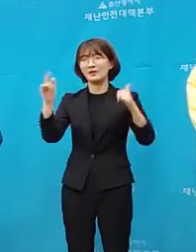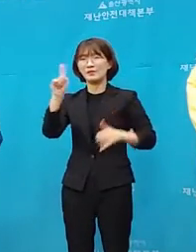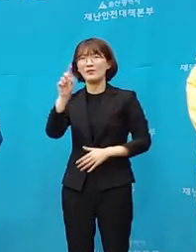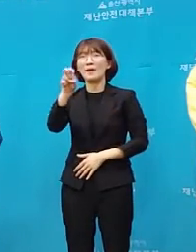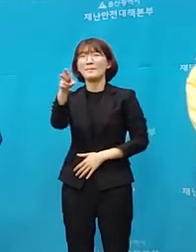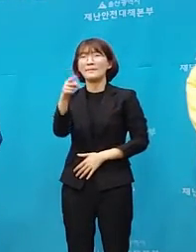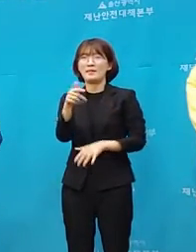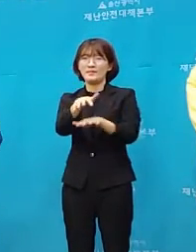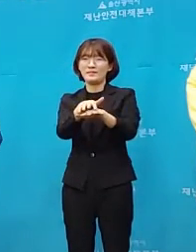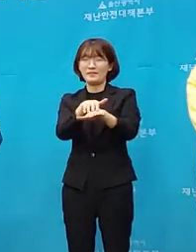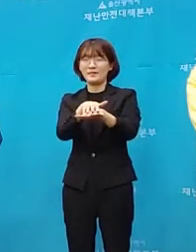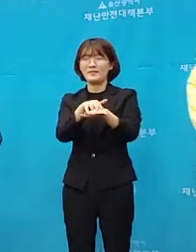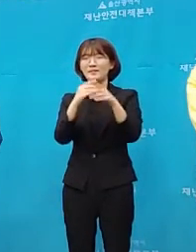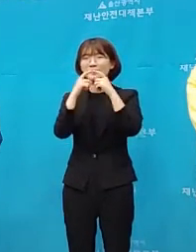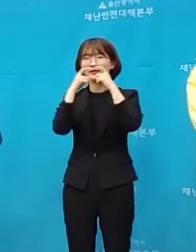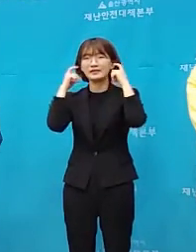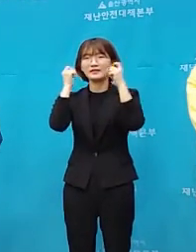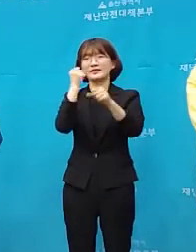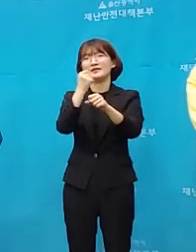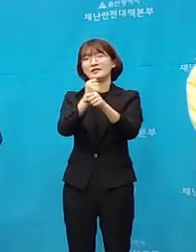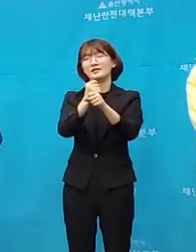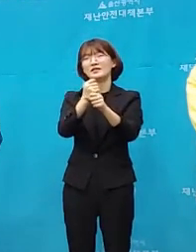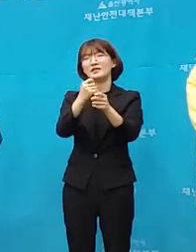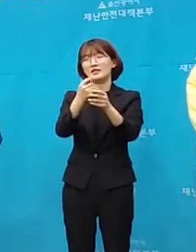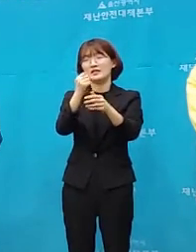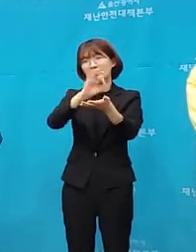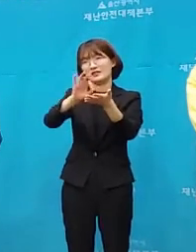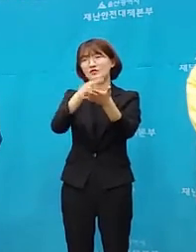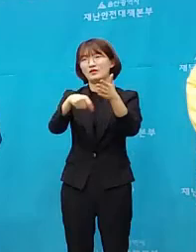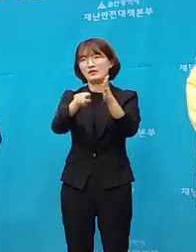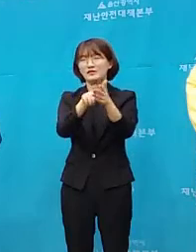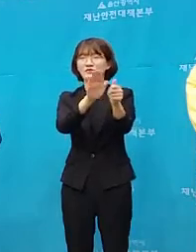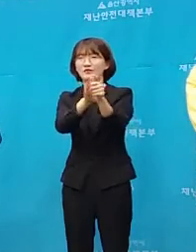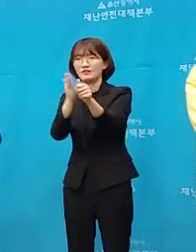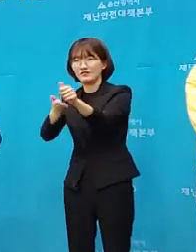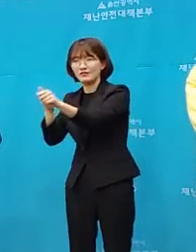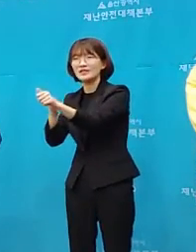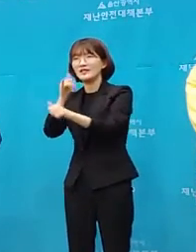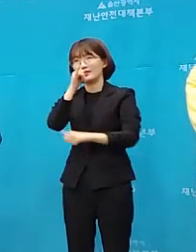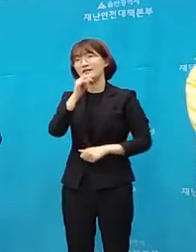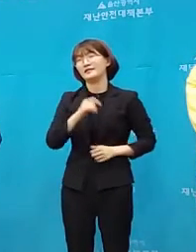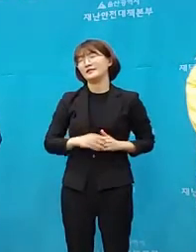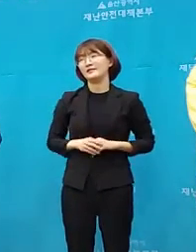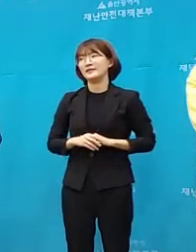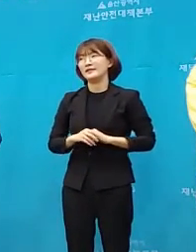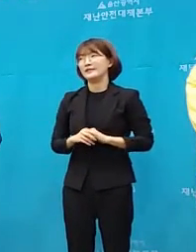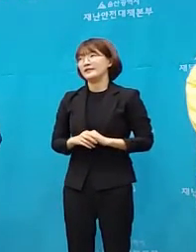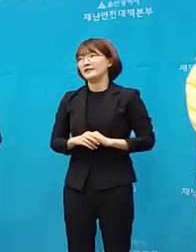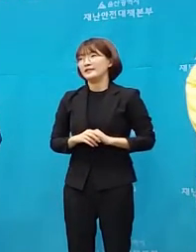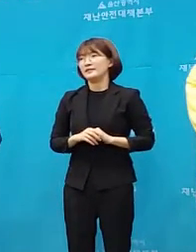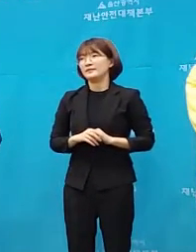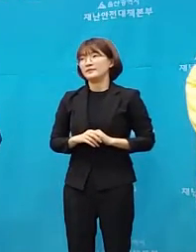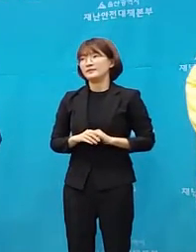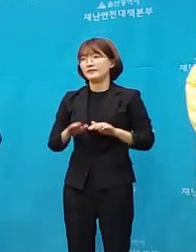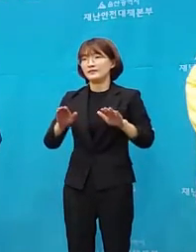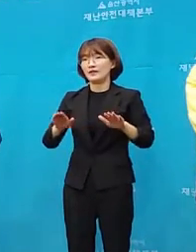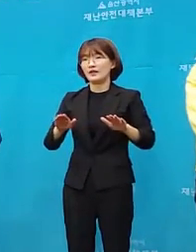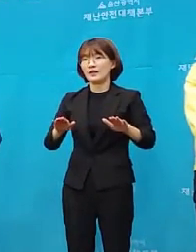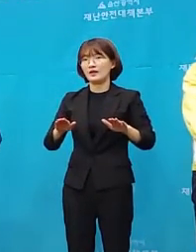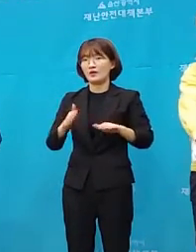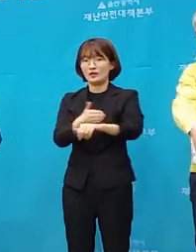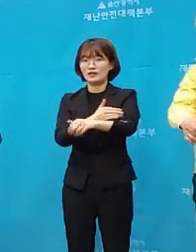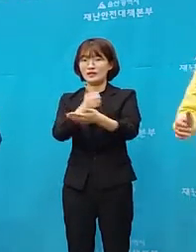사용하도록 적극 권장하고자 합니다. 시민 여러분들의 적극적인 참여를 당부드리겠습니다. 먼저 유근철